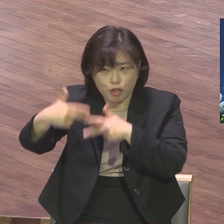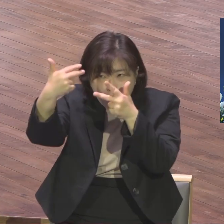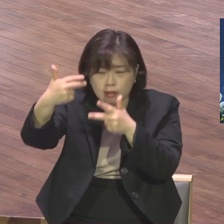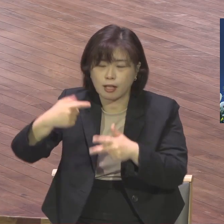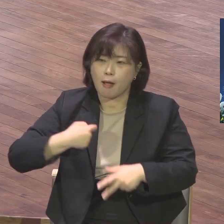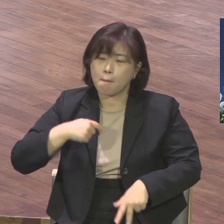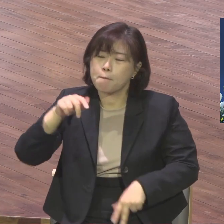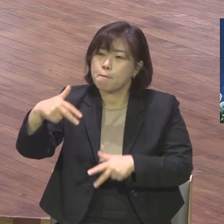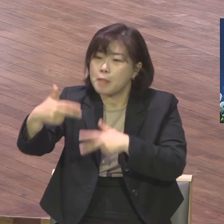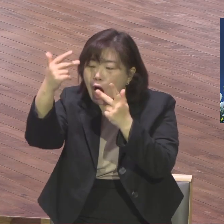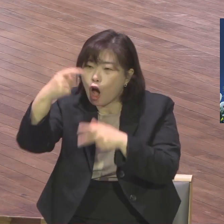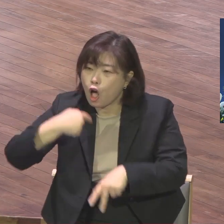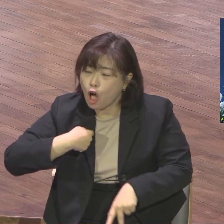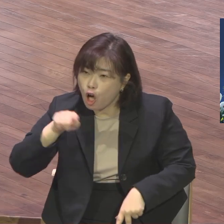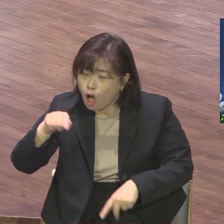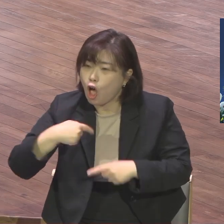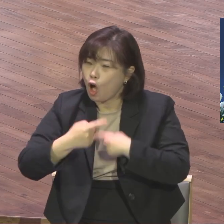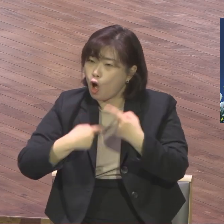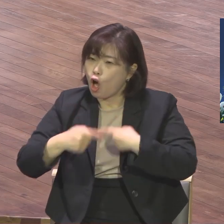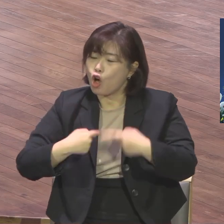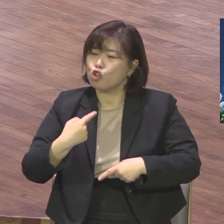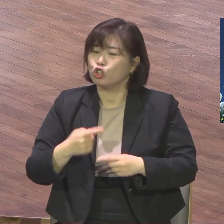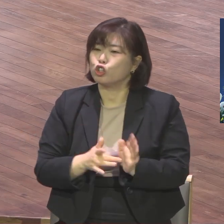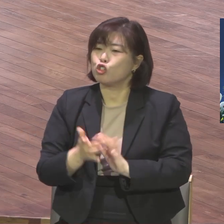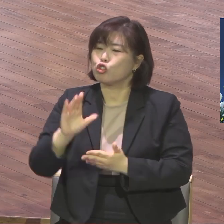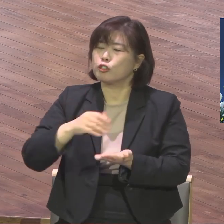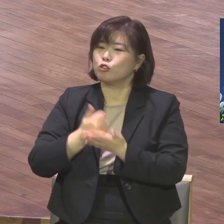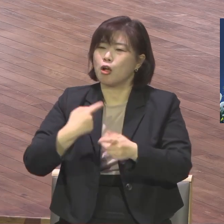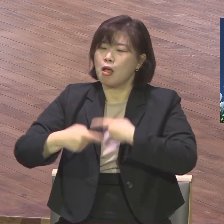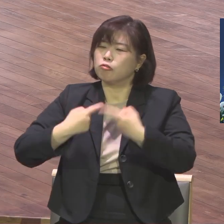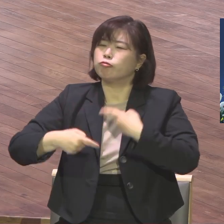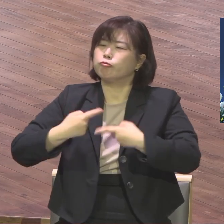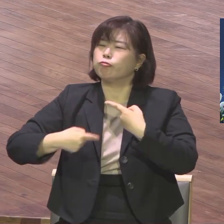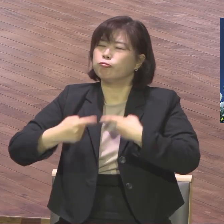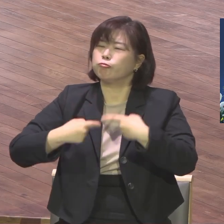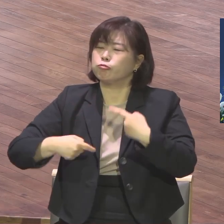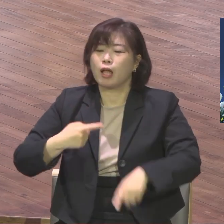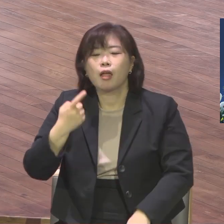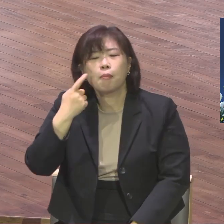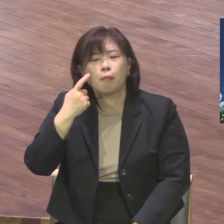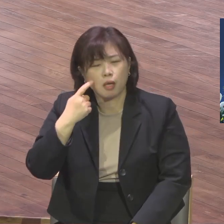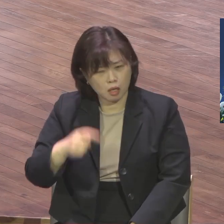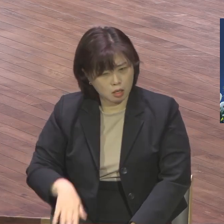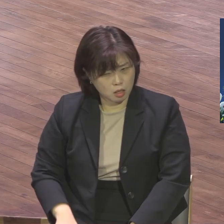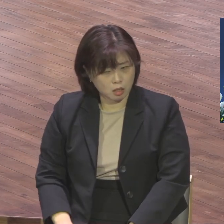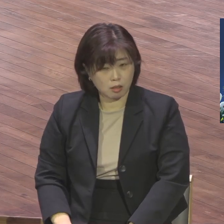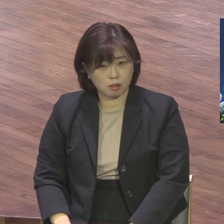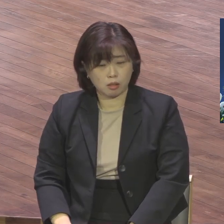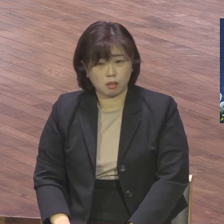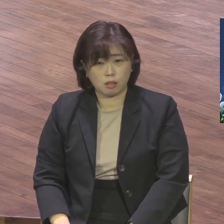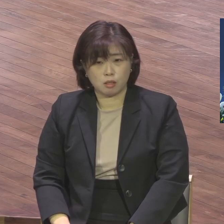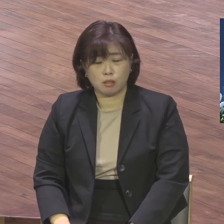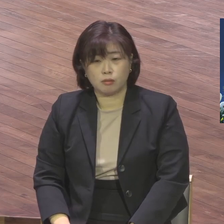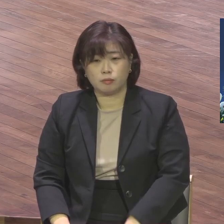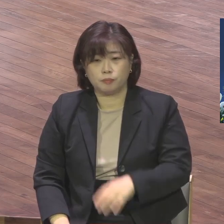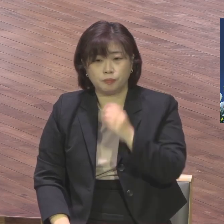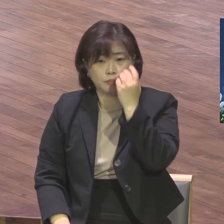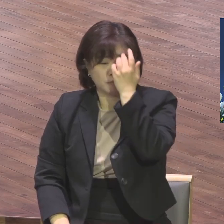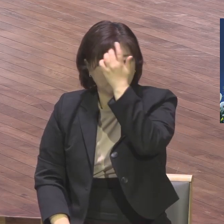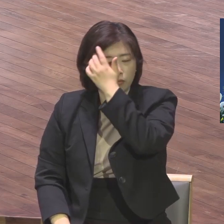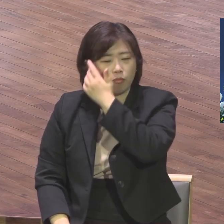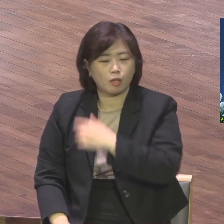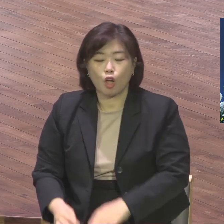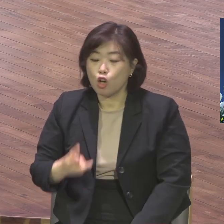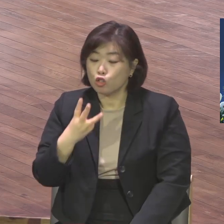전도팀 보내겠다. 아멘. 응? 접수 딱 해버리고 어디 보니까 막 지방이 주로 다 지방이야. 어른들 다 지방